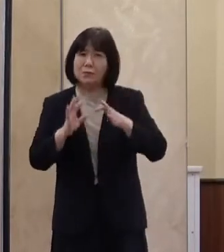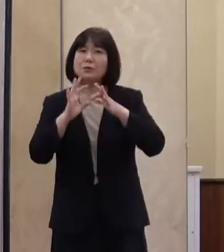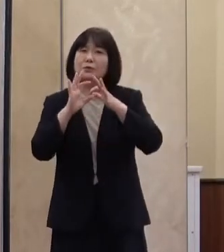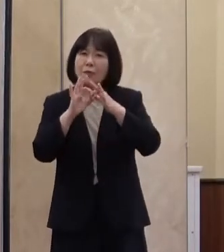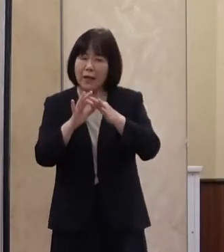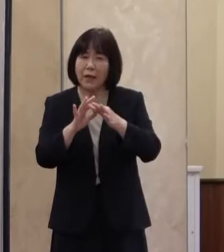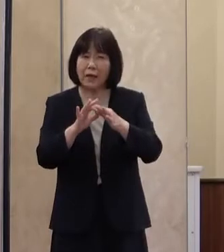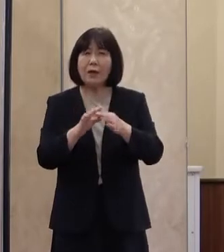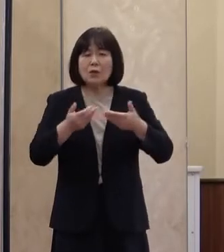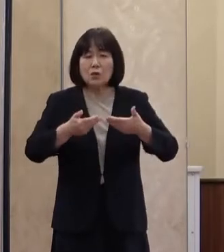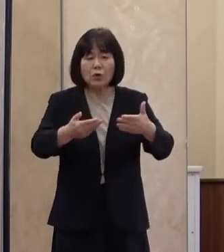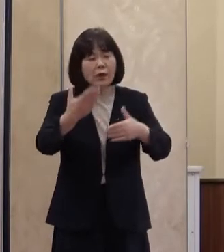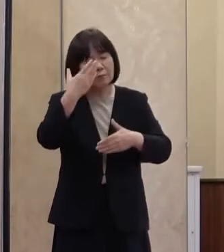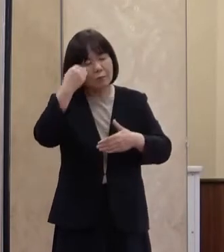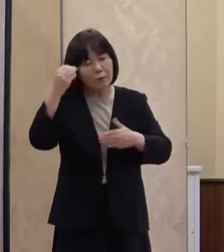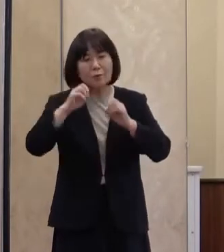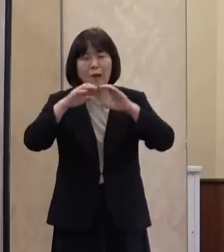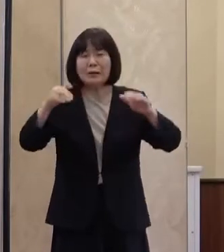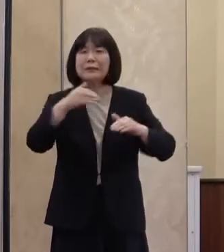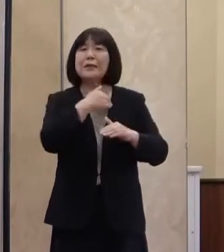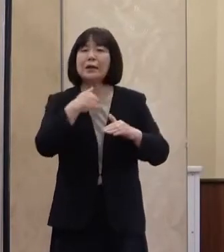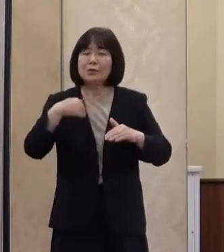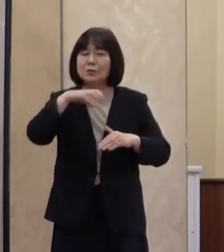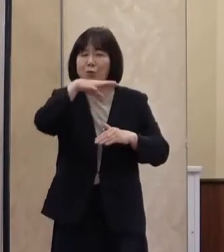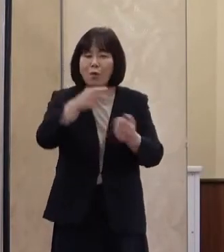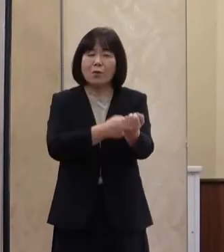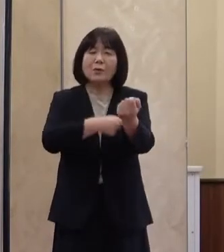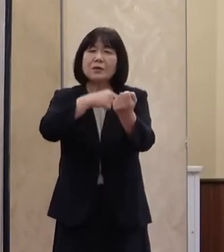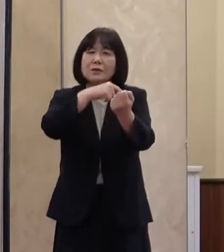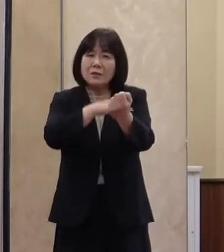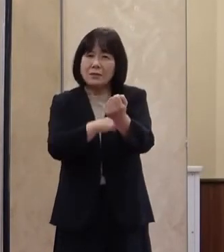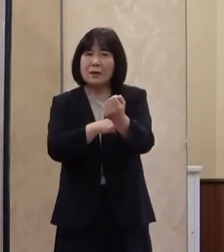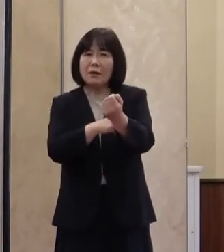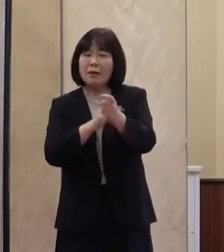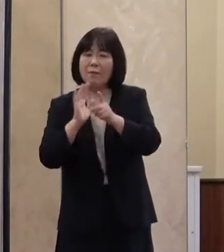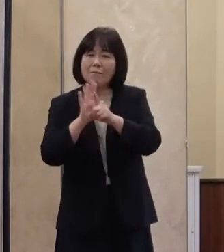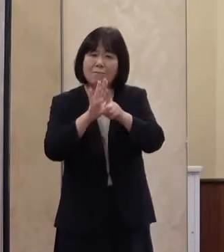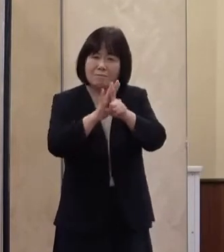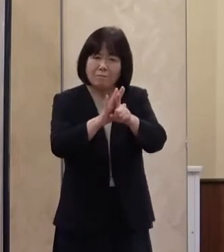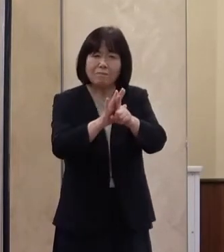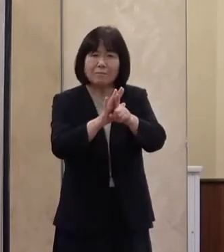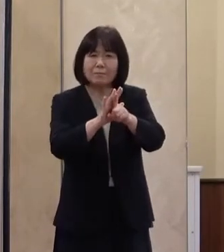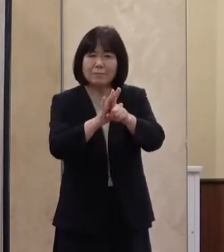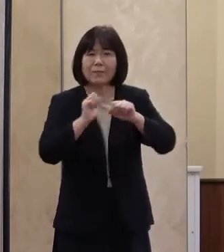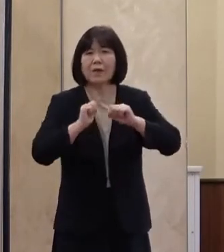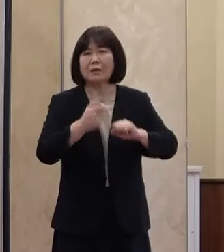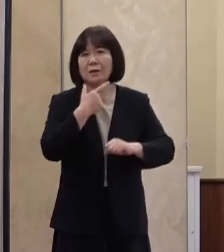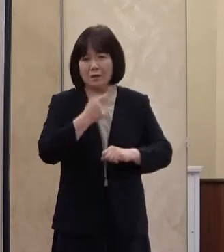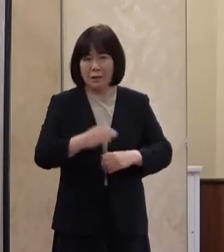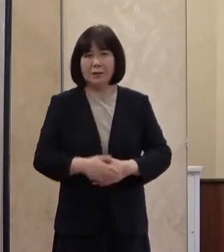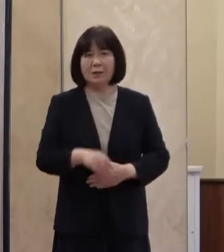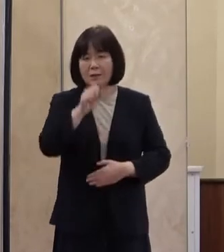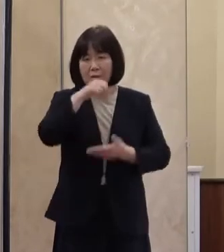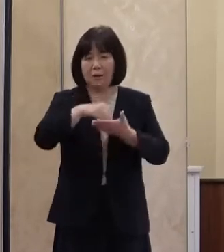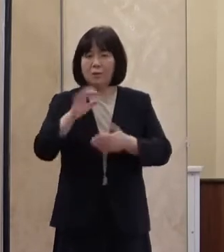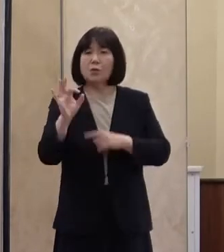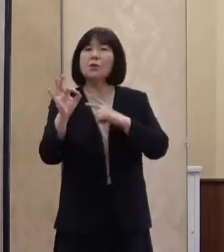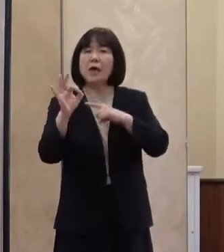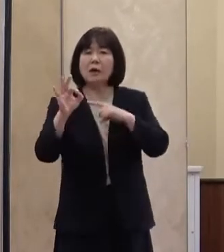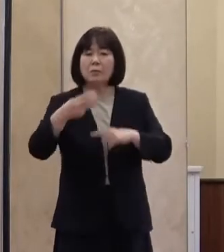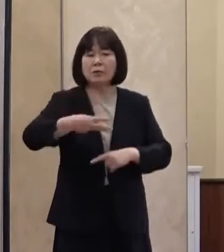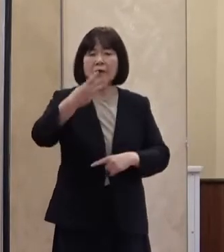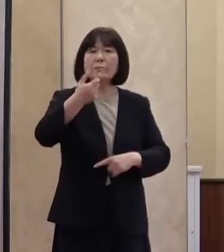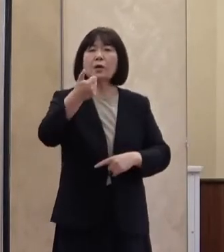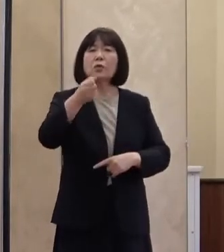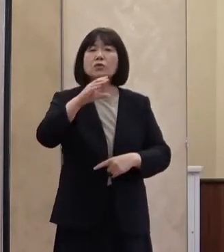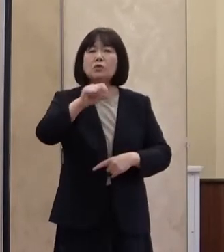点で魅力を発信できるところに力をこれ我々としても出していく。で、予算規模もそういう意味で350万